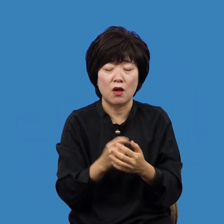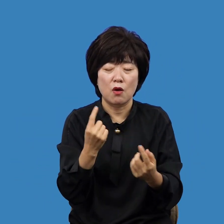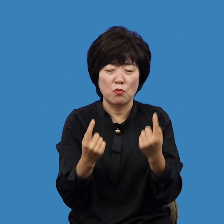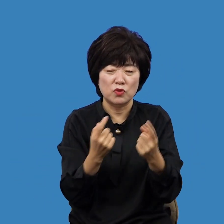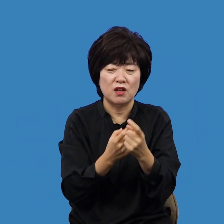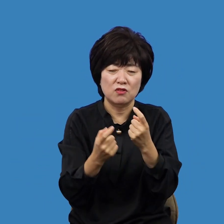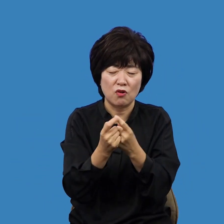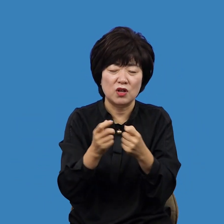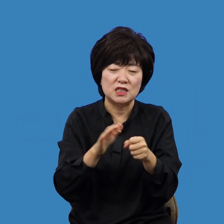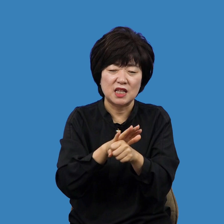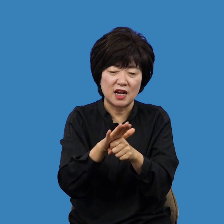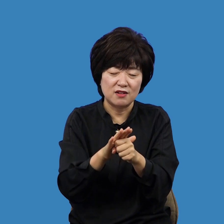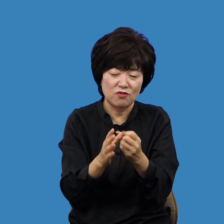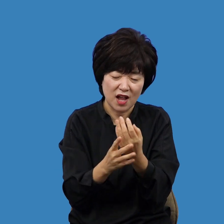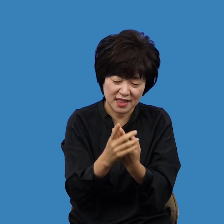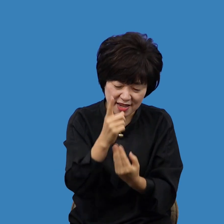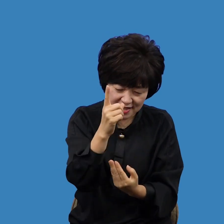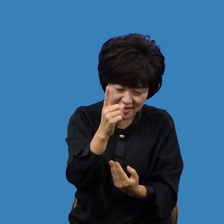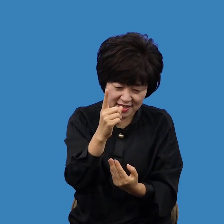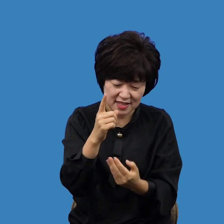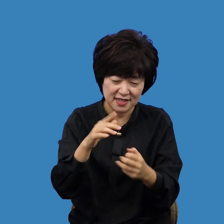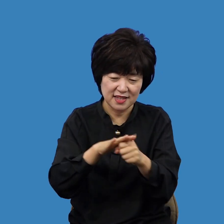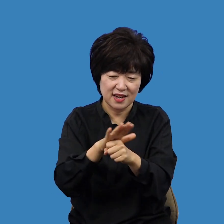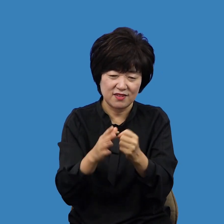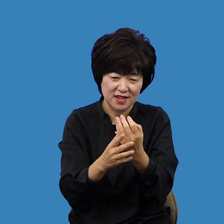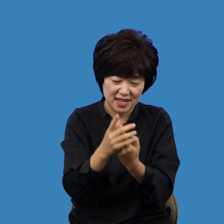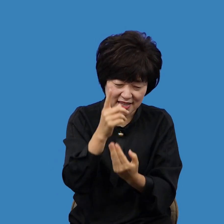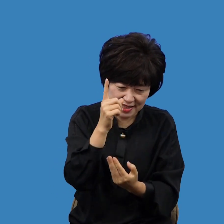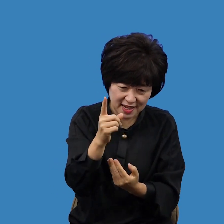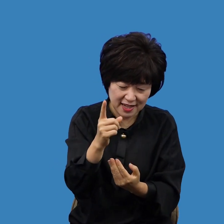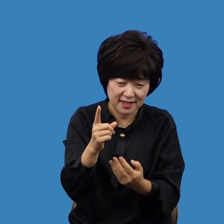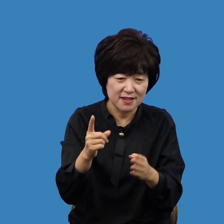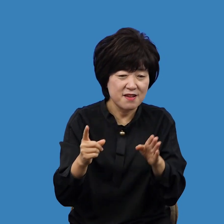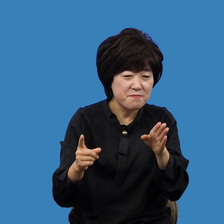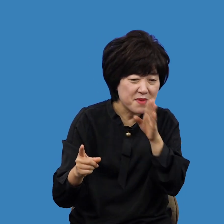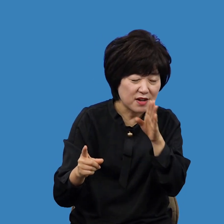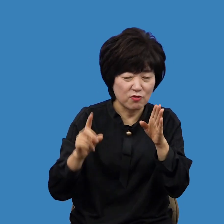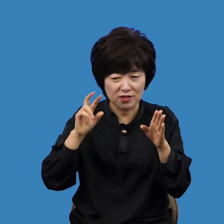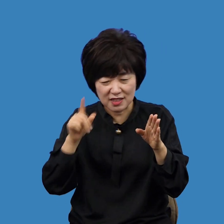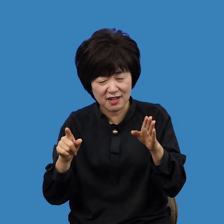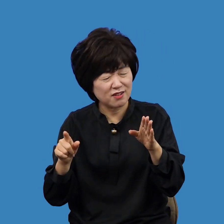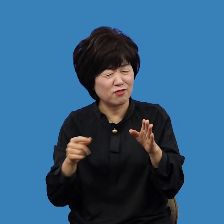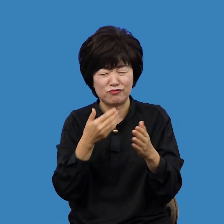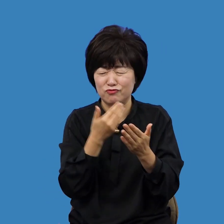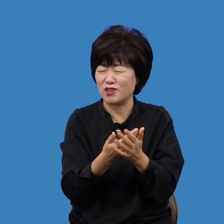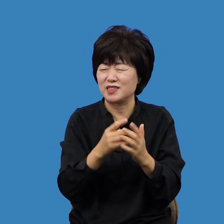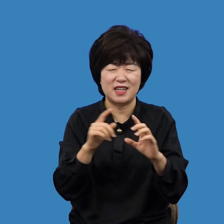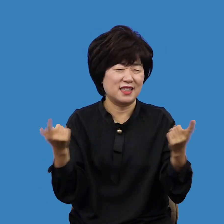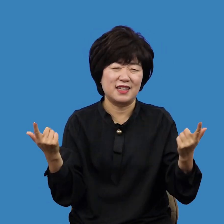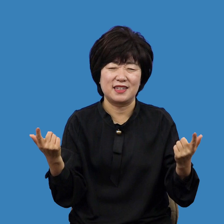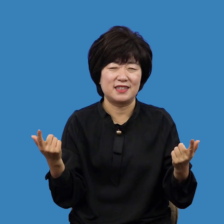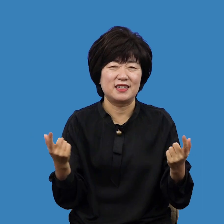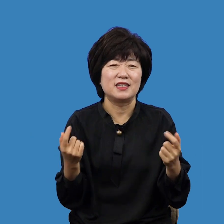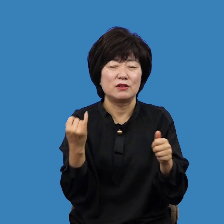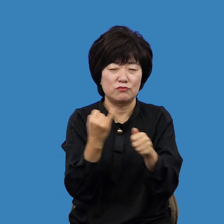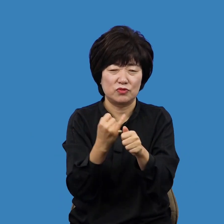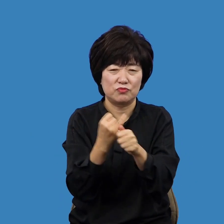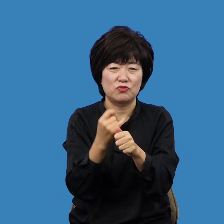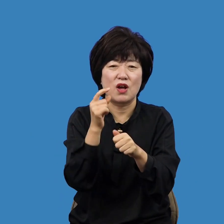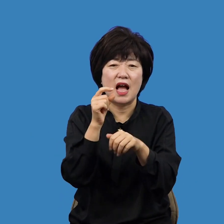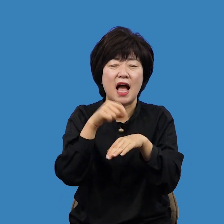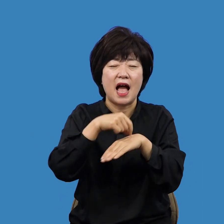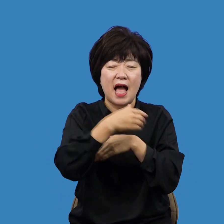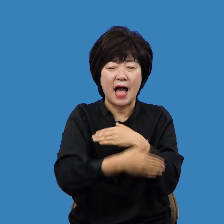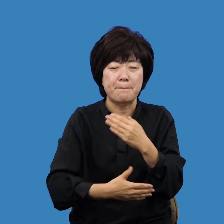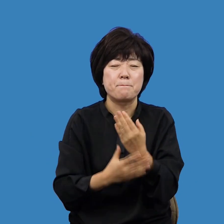부부가 사랑 안에서 하나로 갈 수 있느냐. 아니 한 사람이 좀 틀렸고 한 사람이 맞고 그게 뭐 그렇게 중요해. 어차피 부부가 한 운명인데.